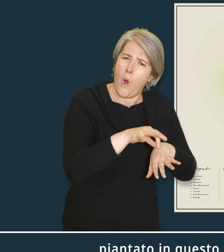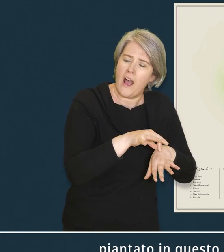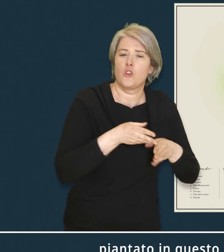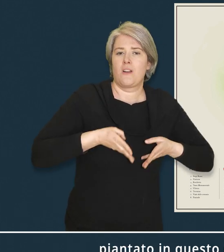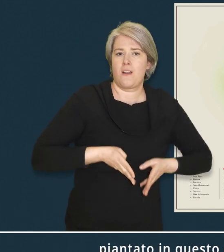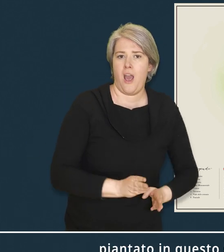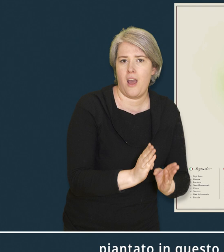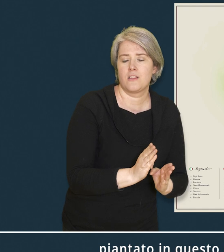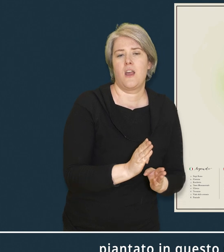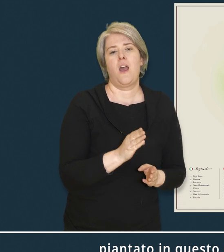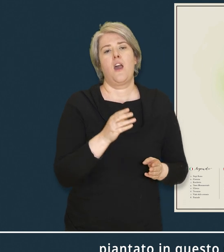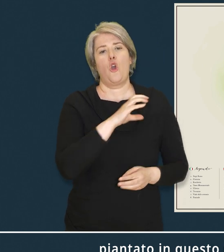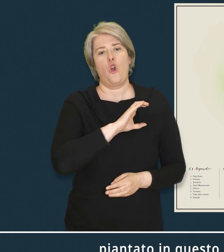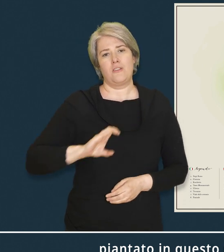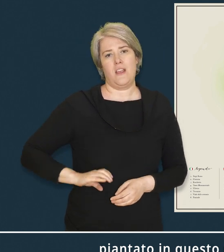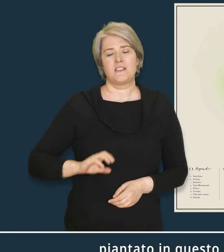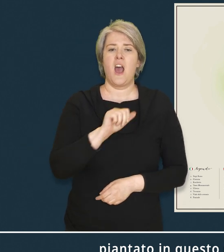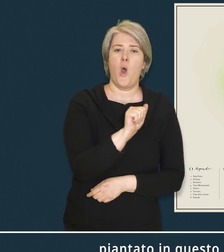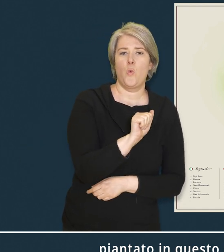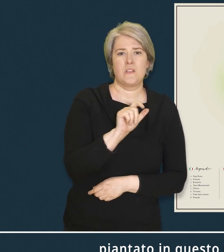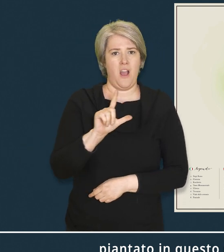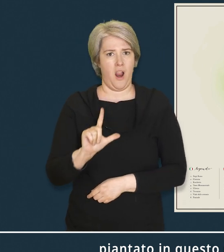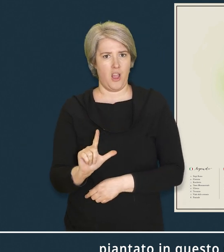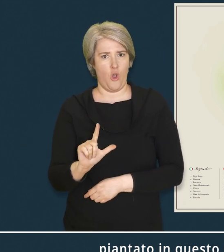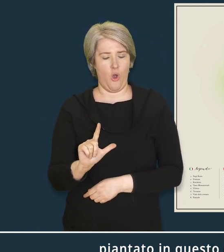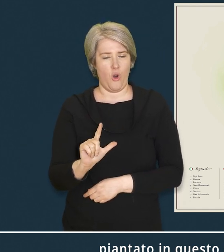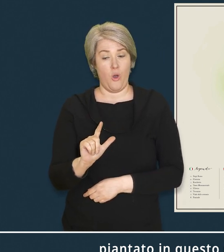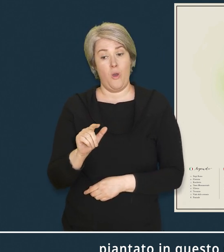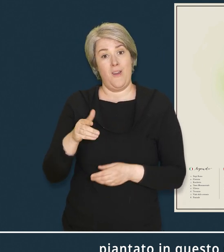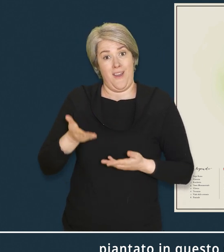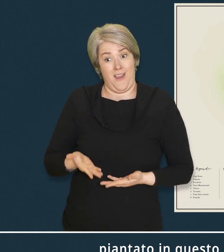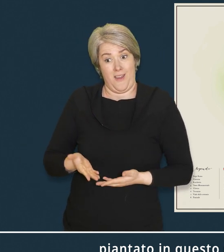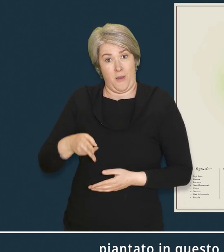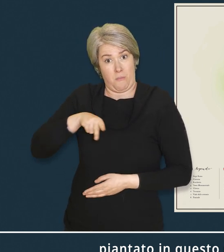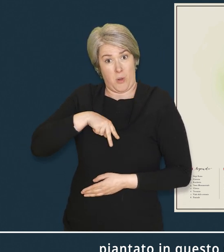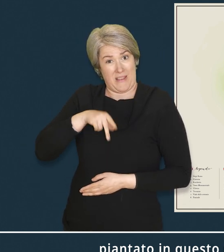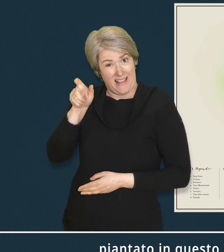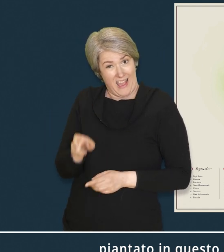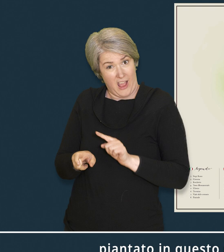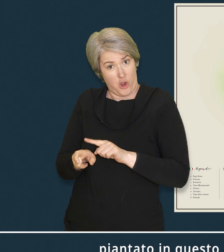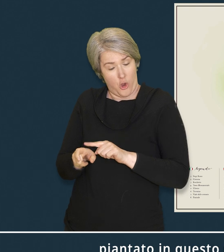della contessa Augusta Laiolo, madre dell'attuale proprietario.